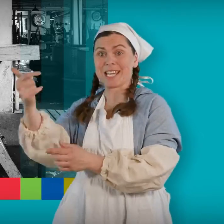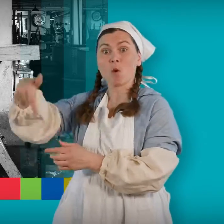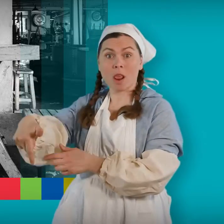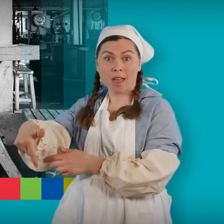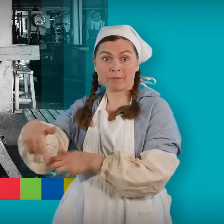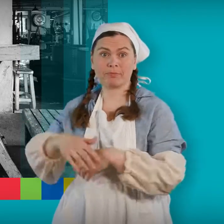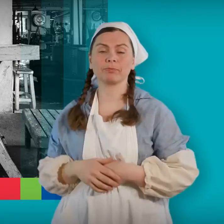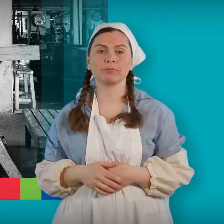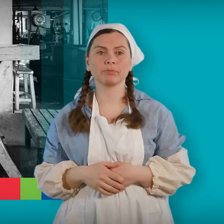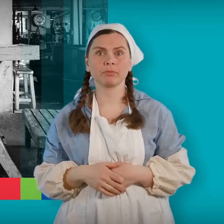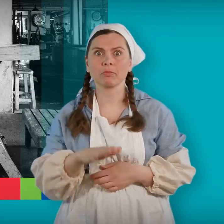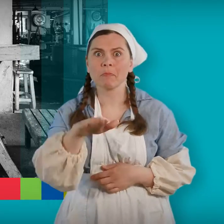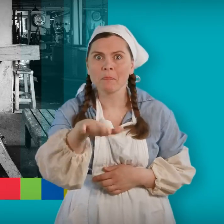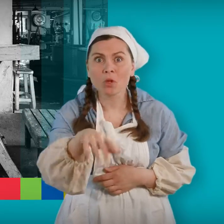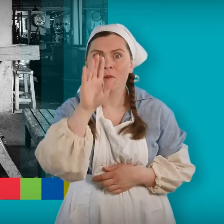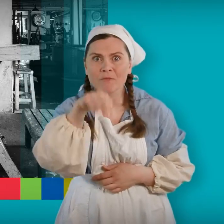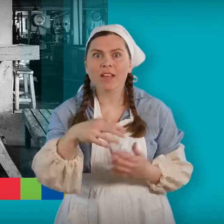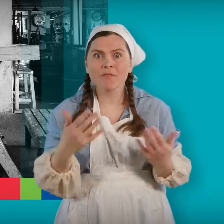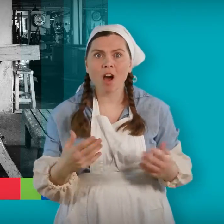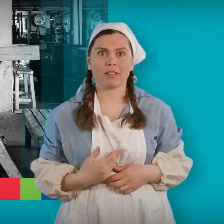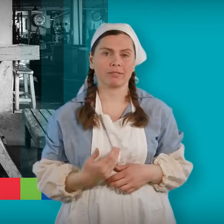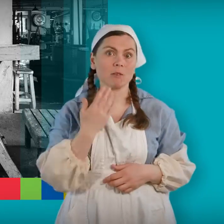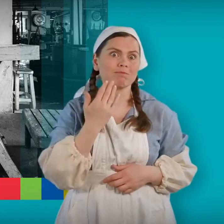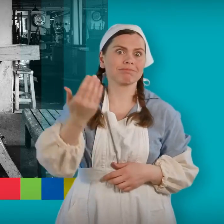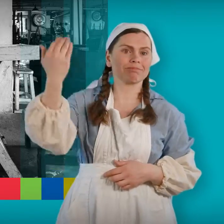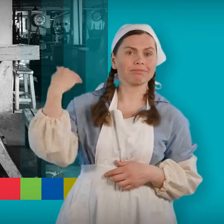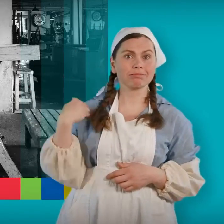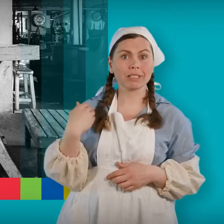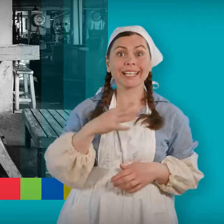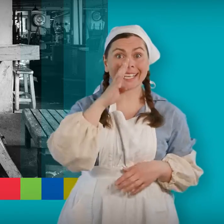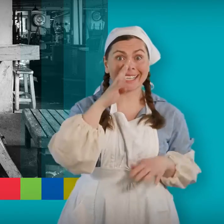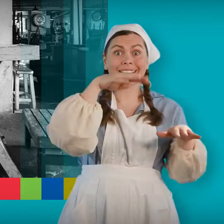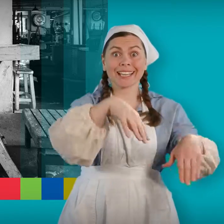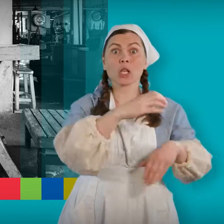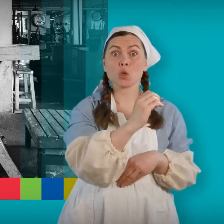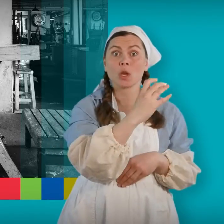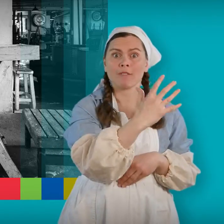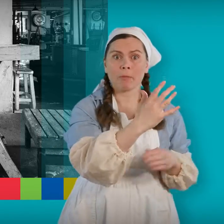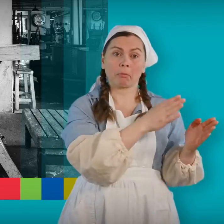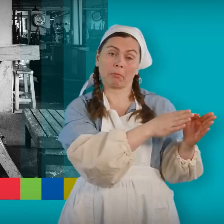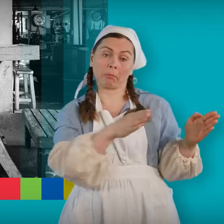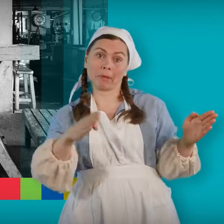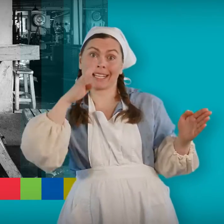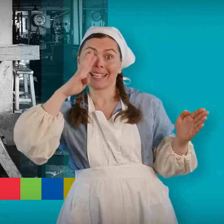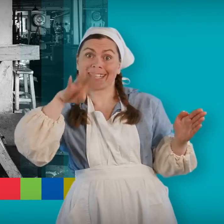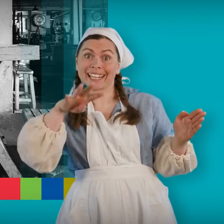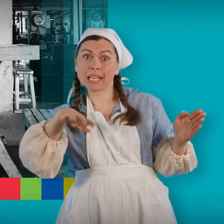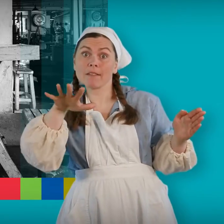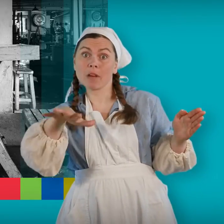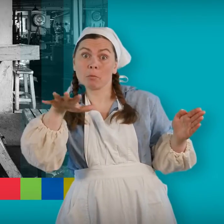olje. Og vet du hva? Fra 1905 til 1915 hadde